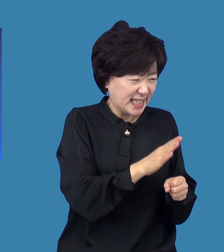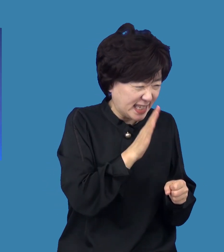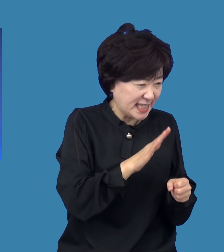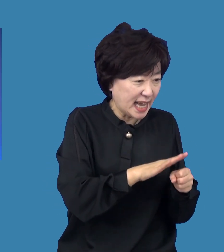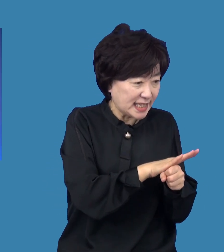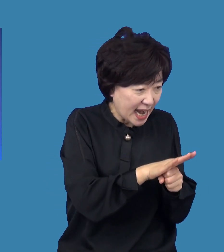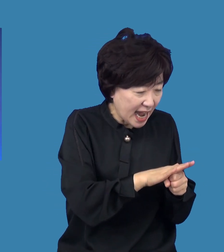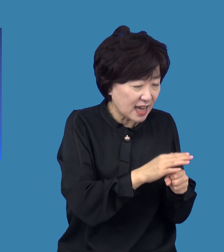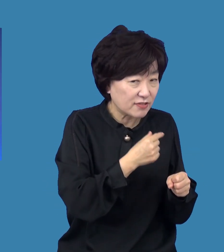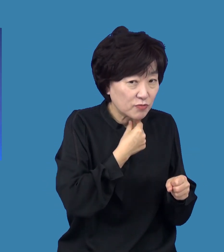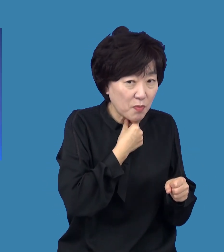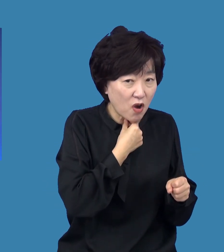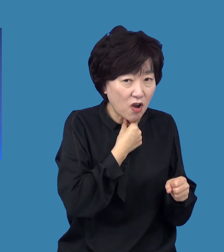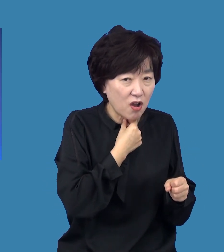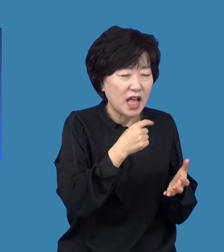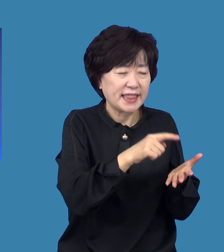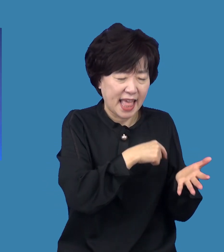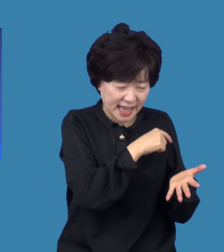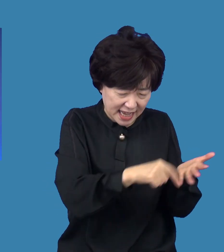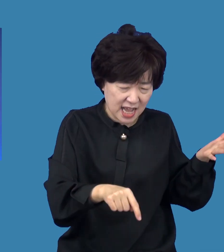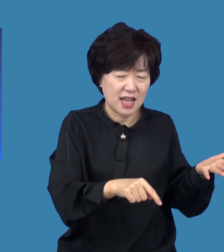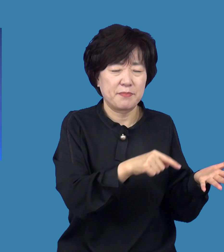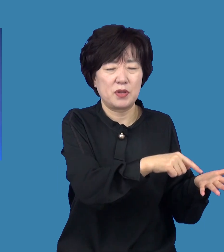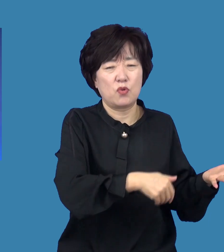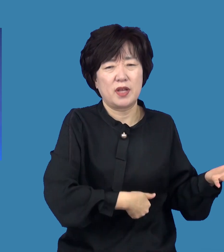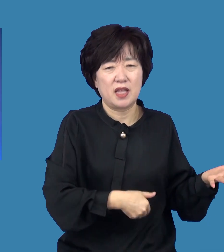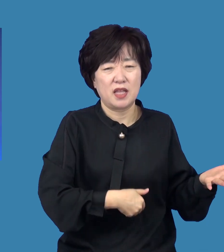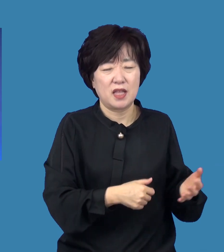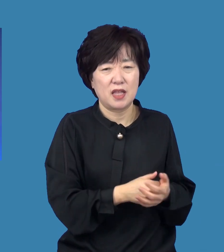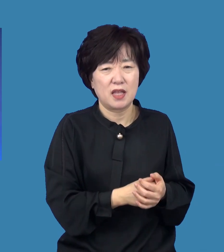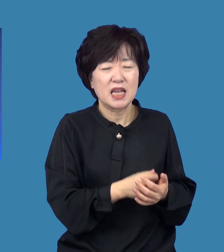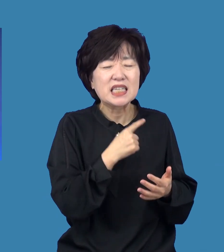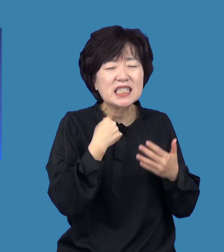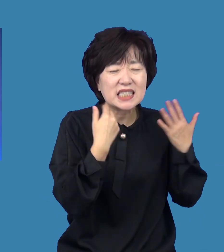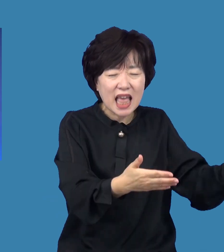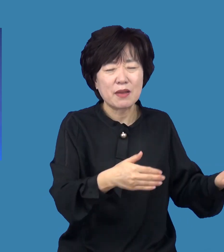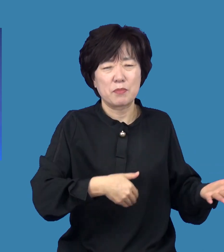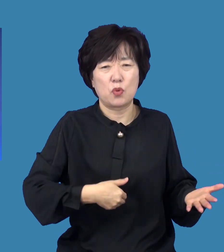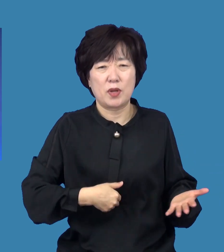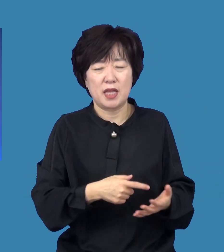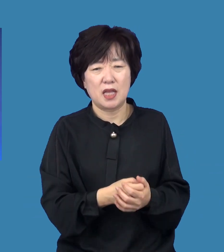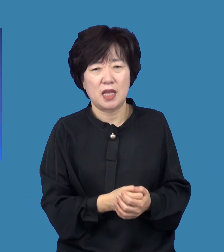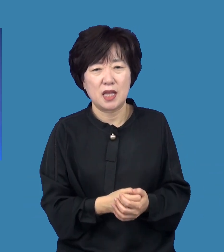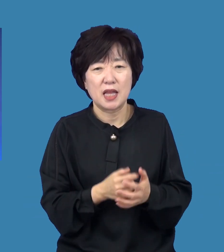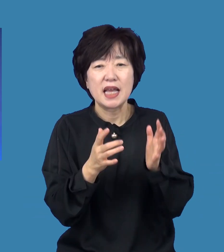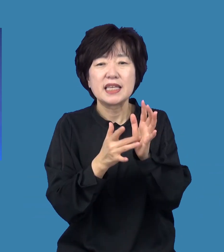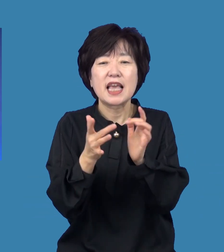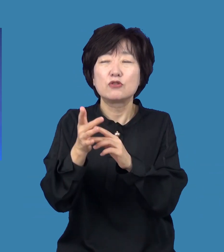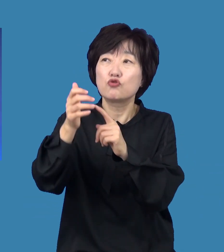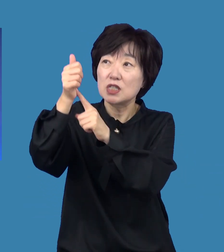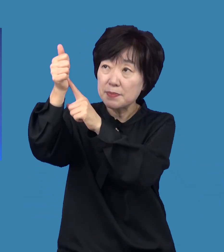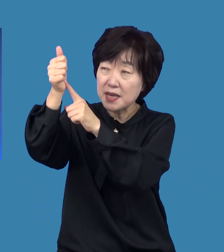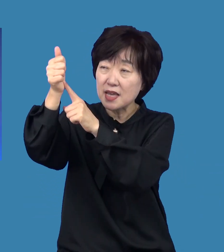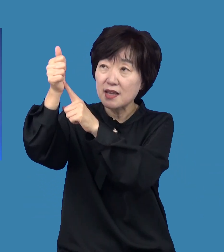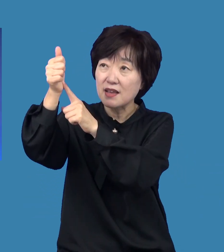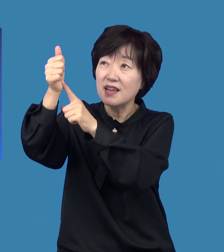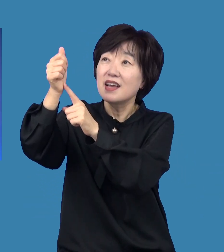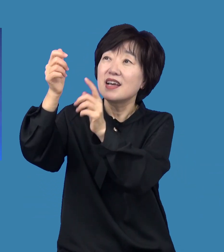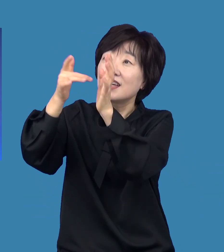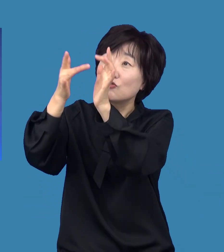해야 되는 거야? 대가를 치러야 되는 거예요. 희생을 치러야 되는 거야. 예수께서 그가 우리를 위하여